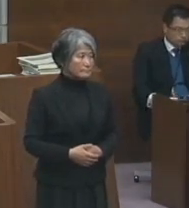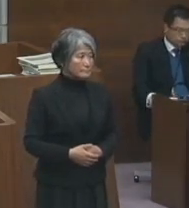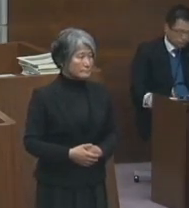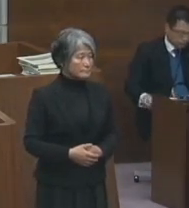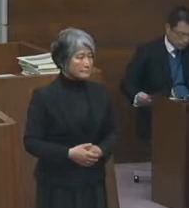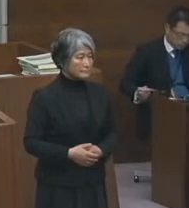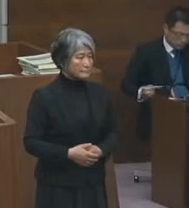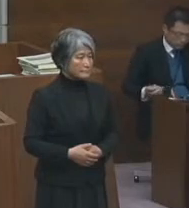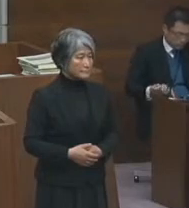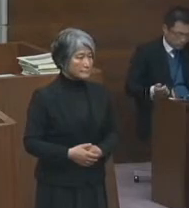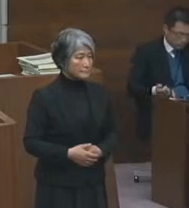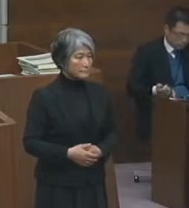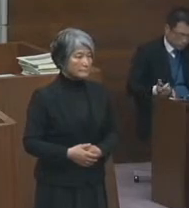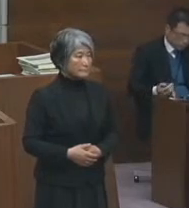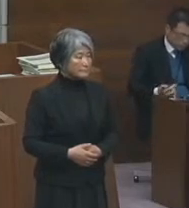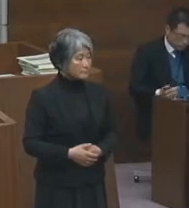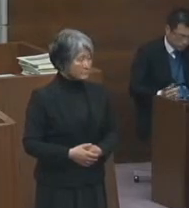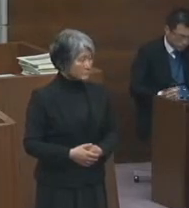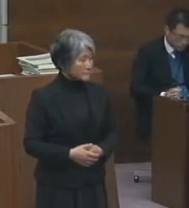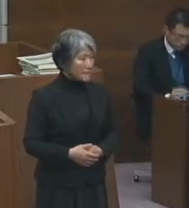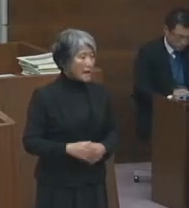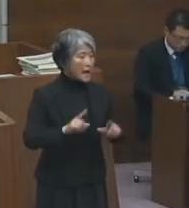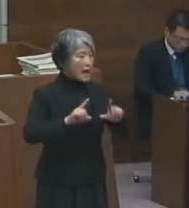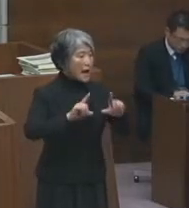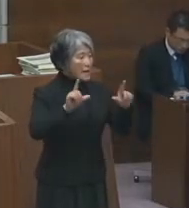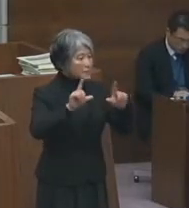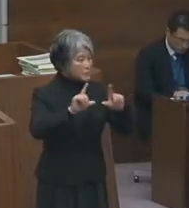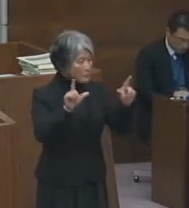市局長。東都市局長。